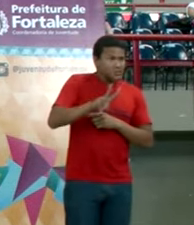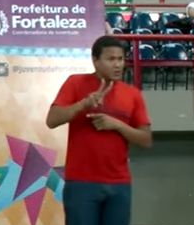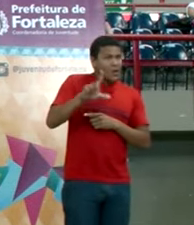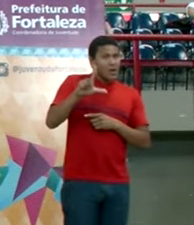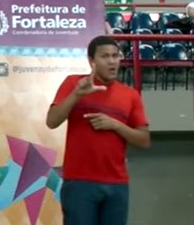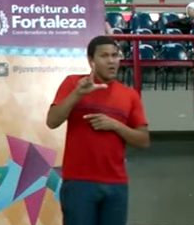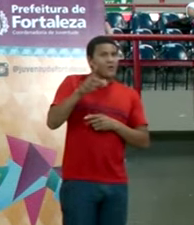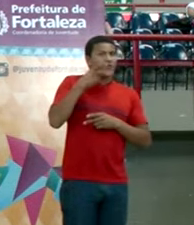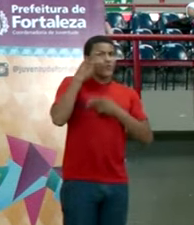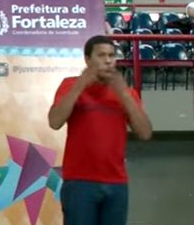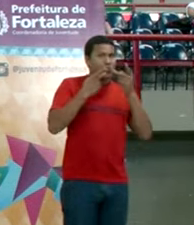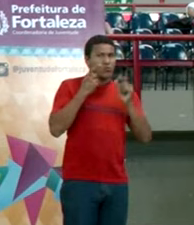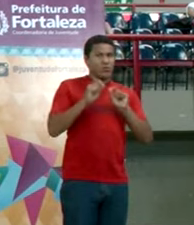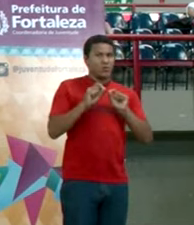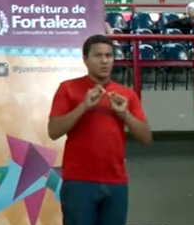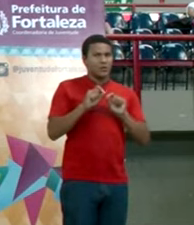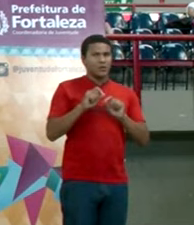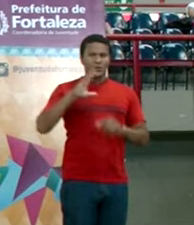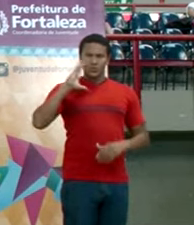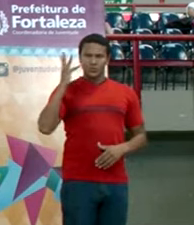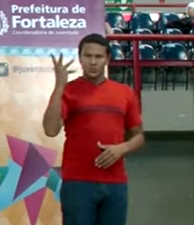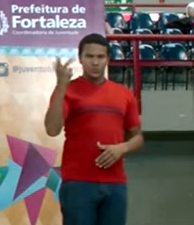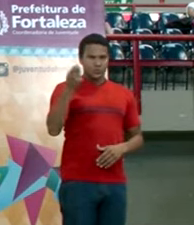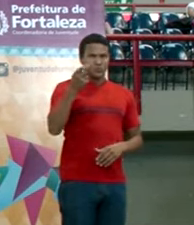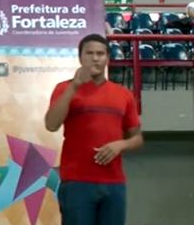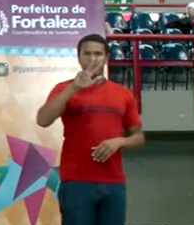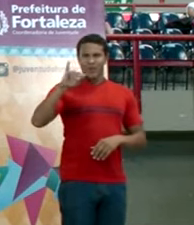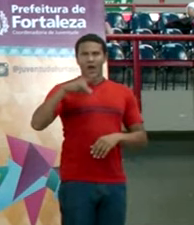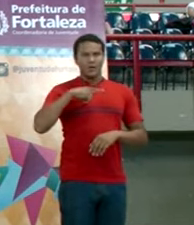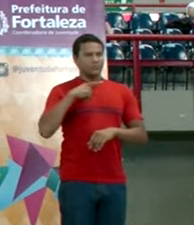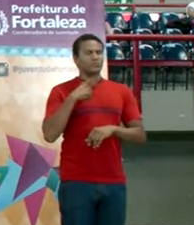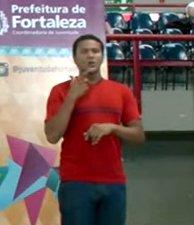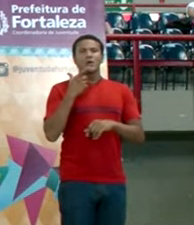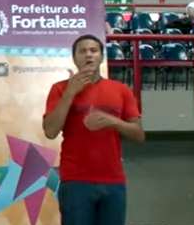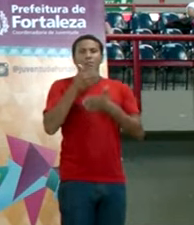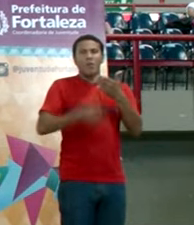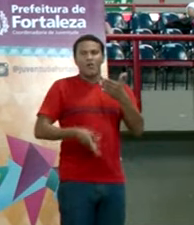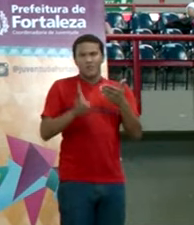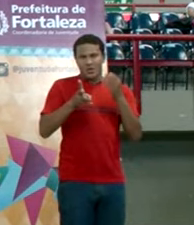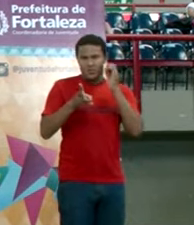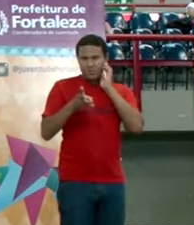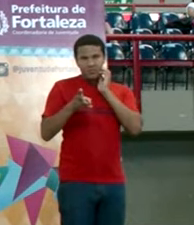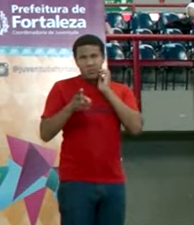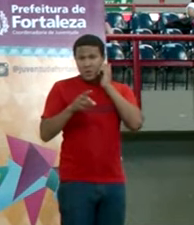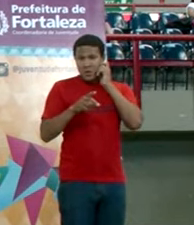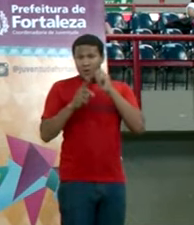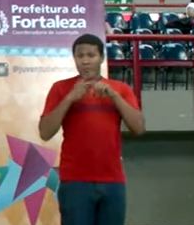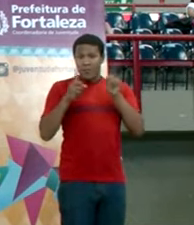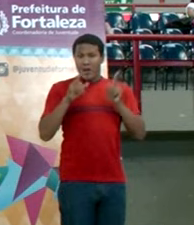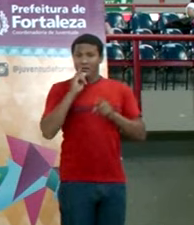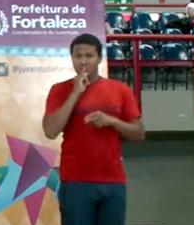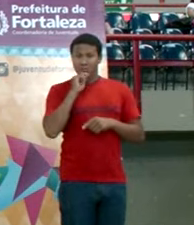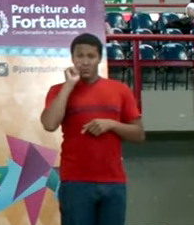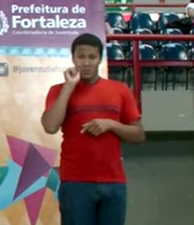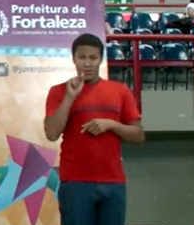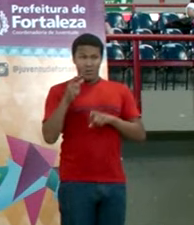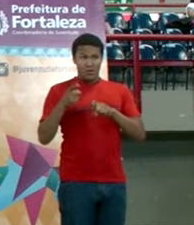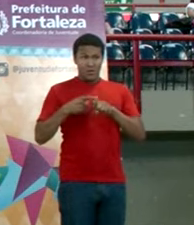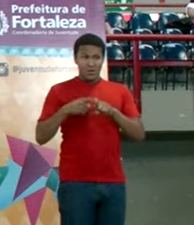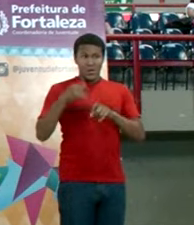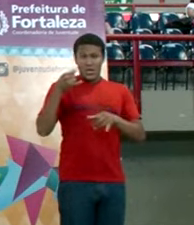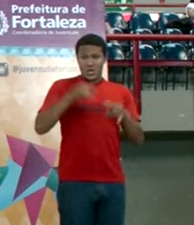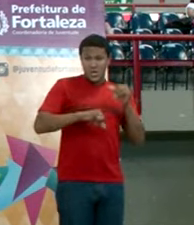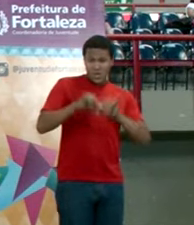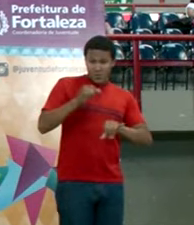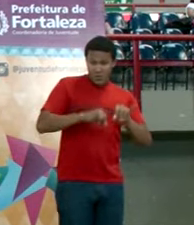dizem o seguinte ó todo mundo vai fazer a mesma prova mas pro cara que vai fazer pra medicina a questão dele de química e